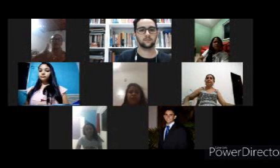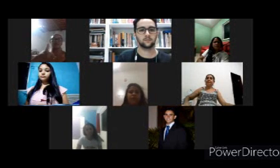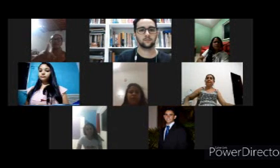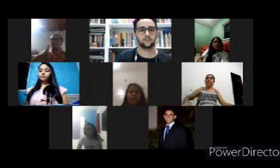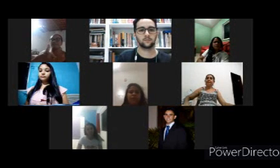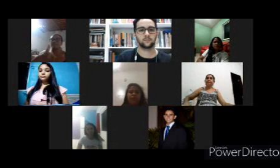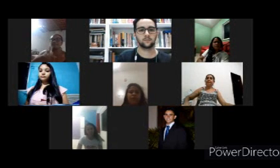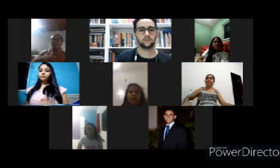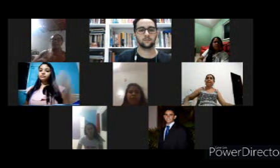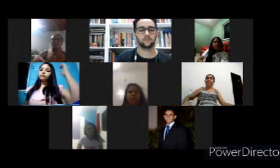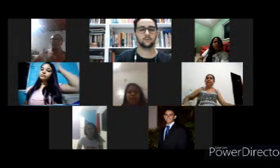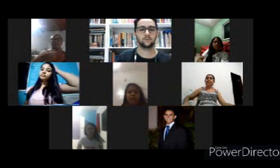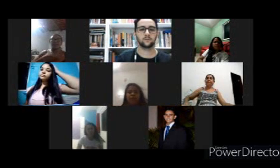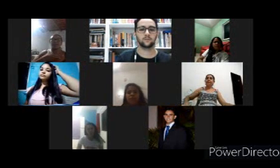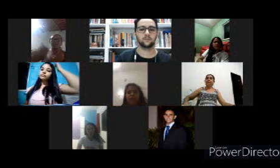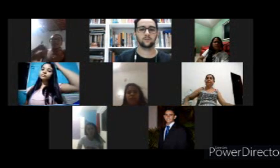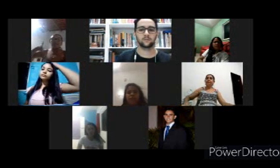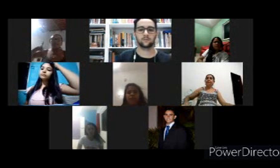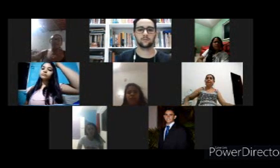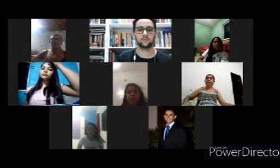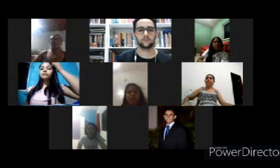41. Eu nasci